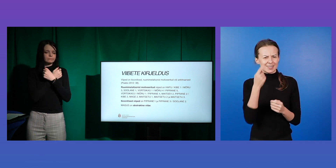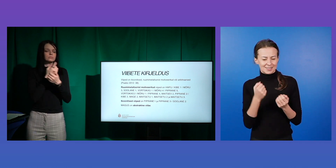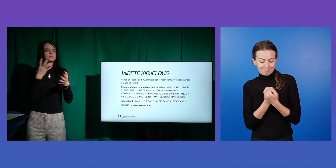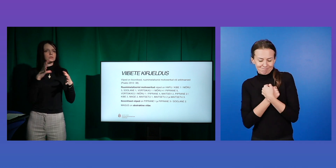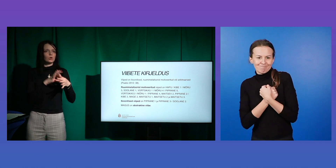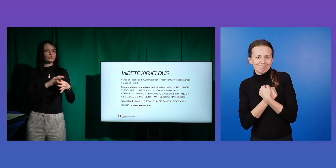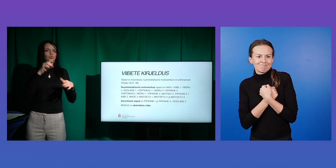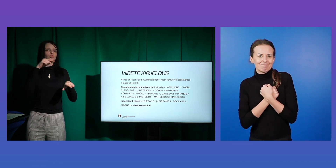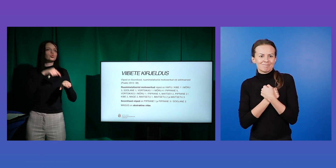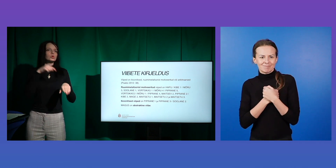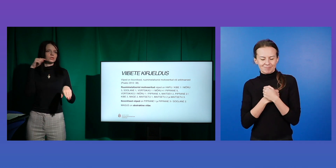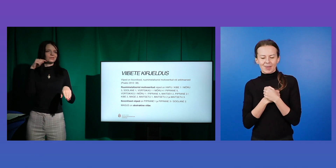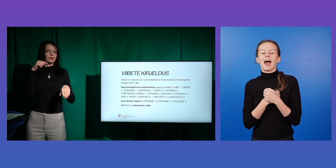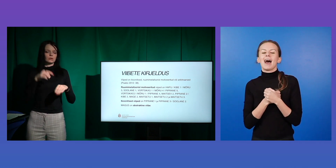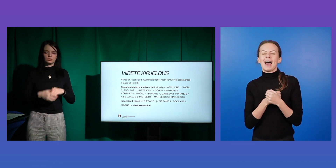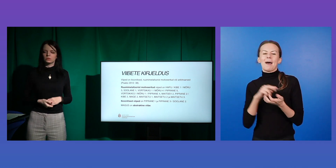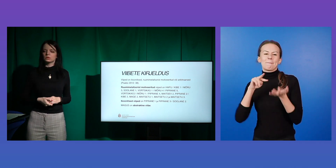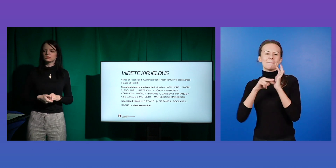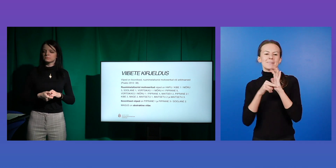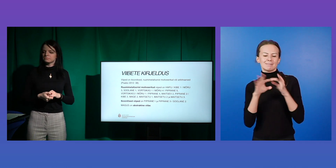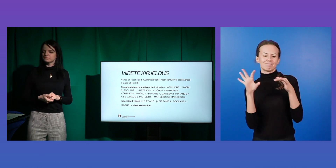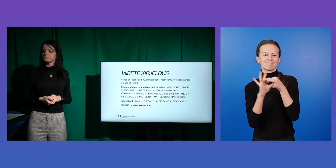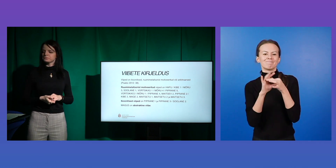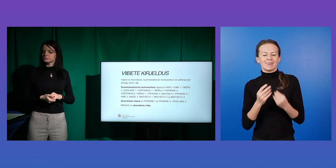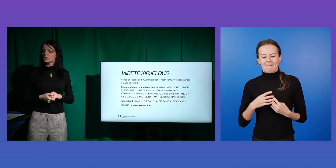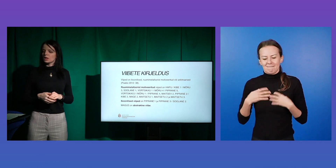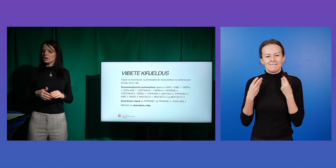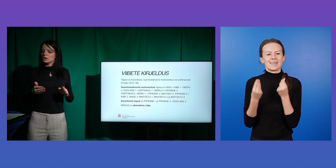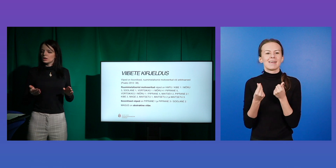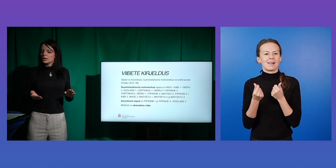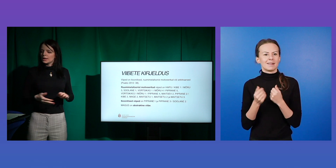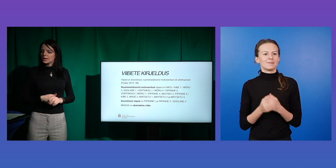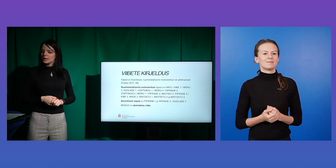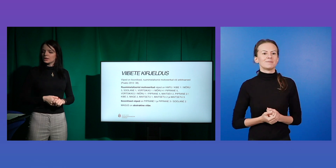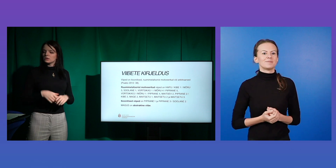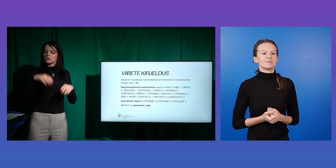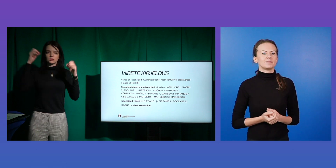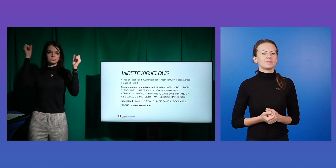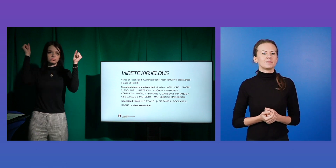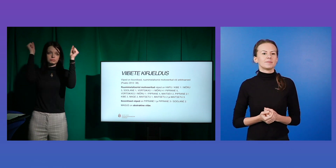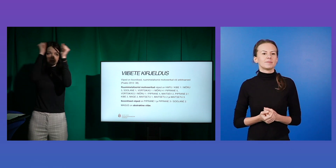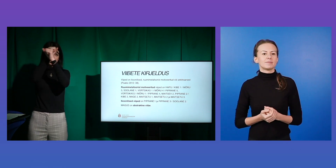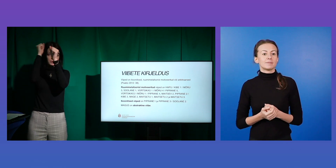Samuti, see on kohe mõistetav on ju, et see on tunnetega seotud sellisel juhul.